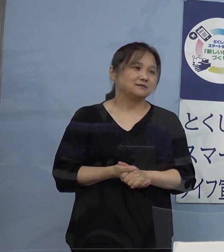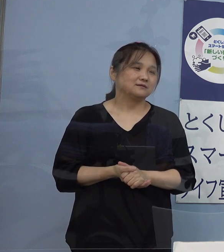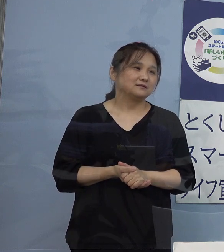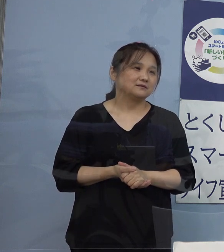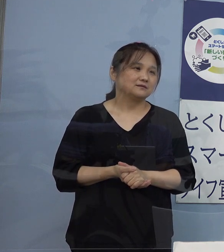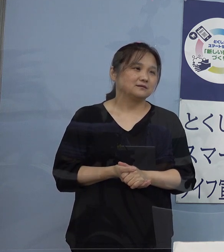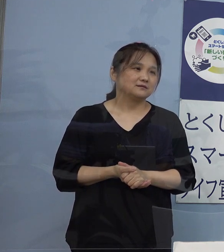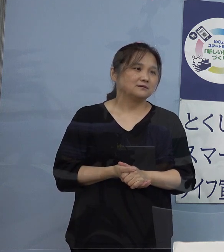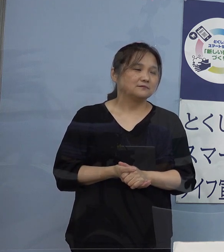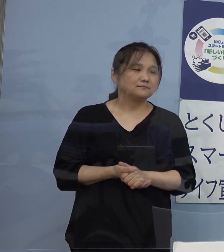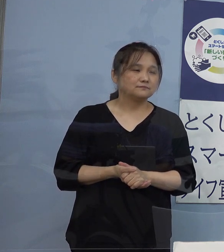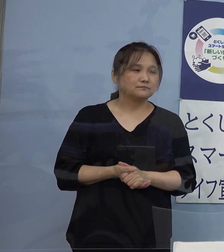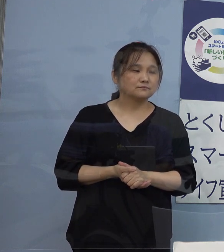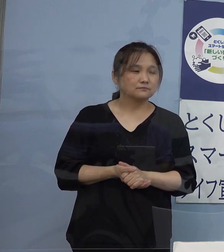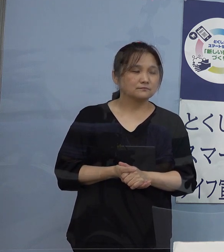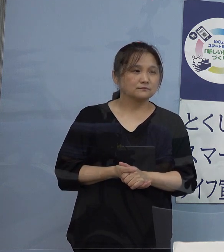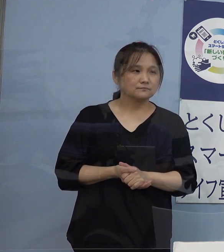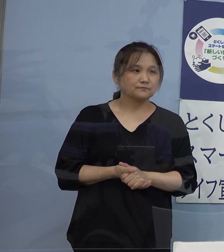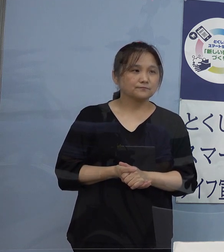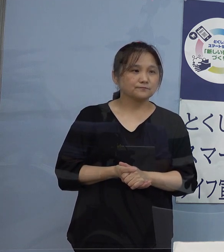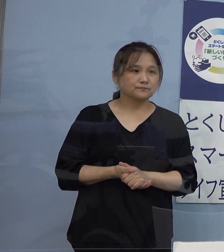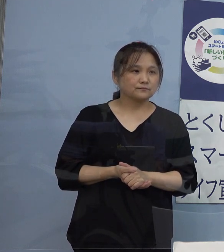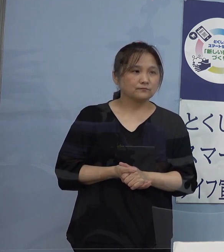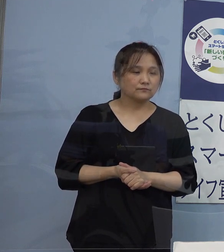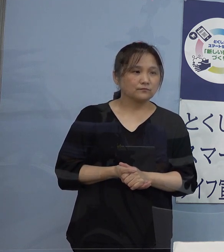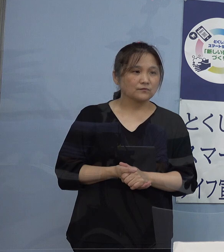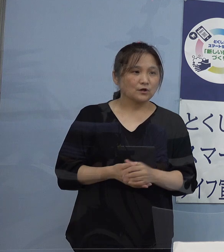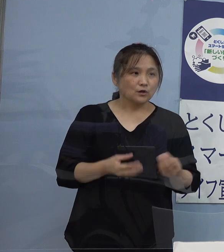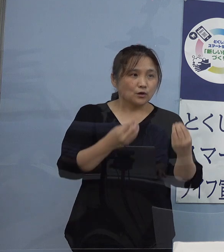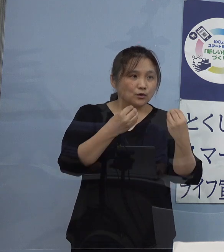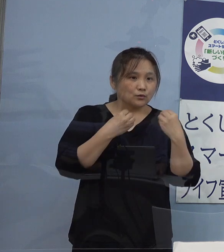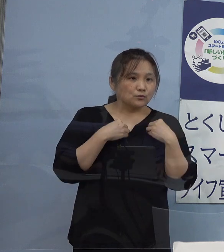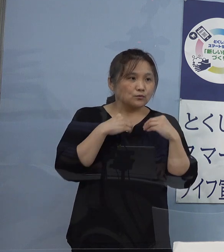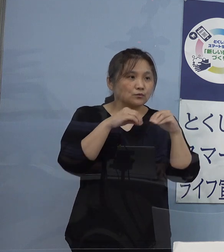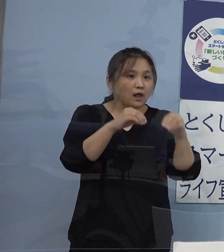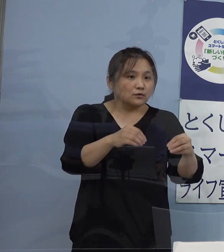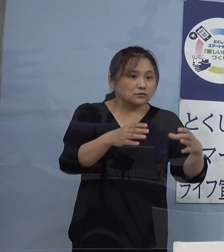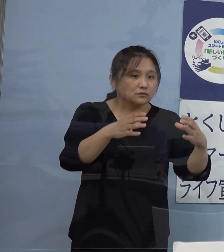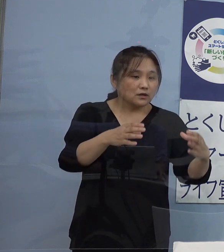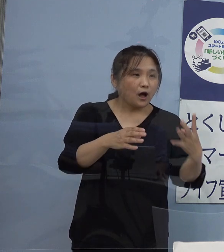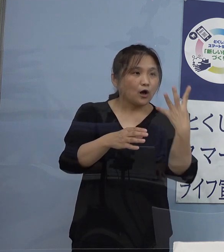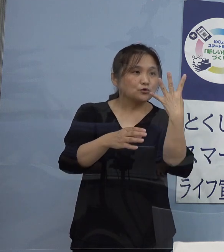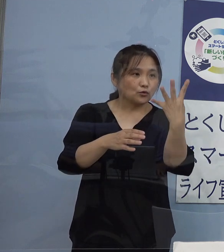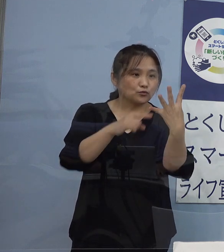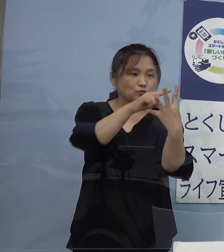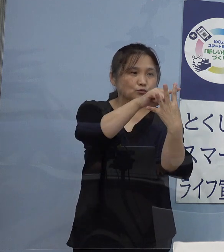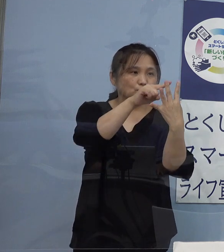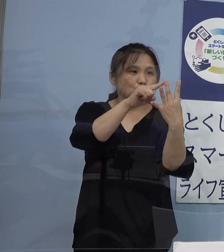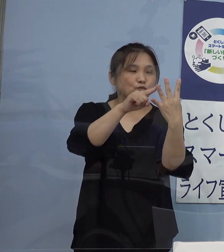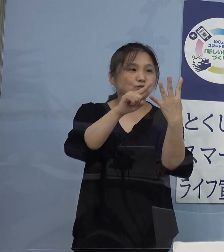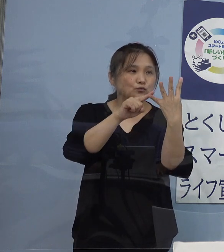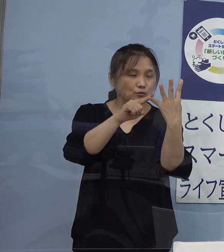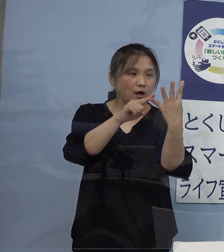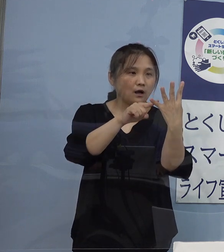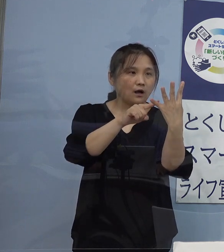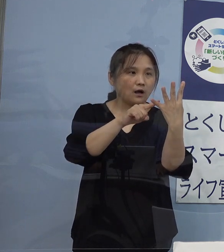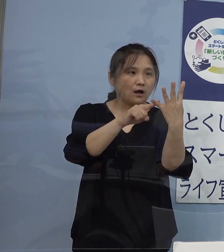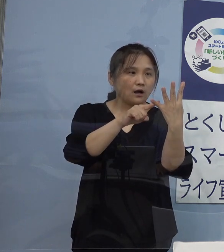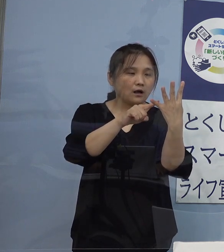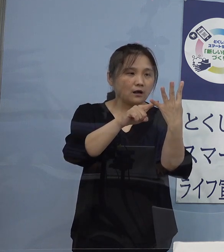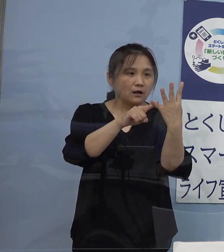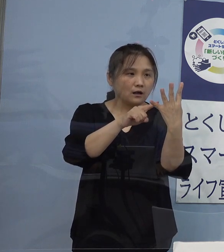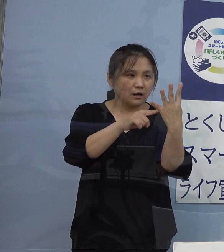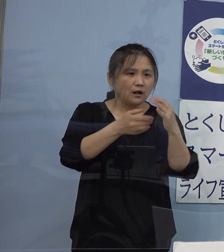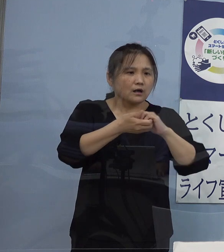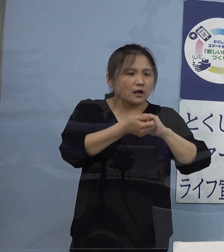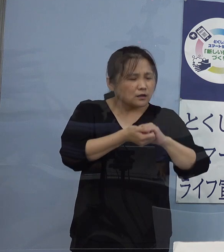先ほどのお話なんですけども、クラスター4つのうち必ずしも感染経路が分かっていないわけではないとおっしゃった